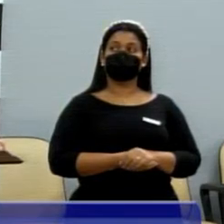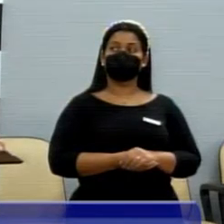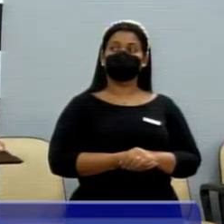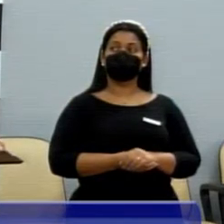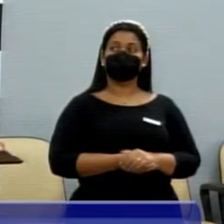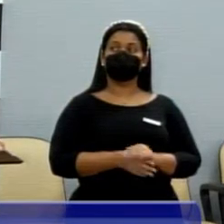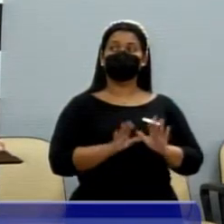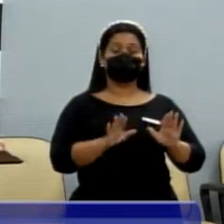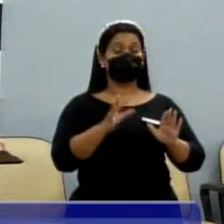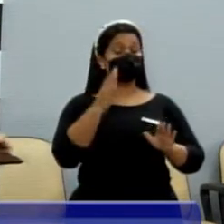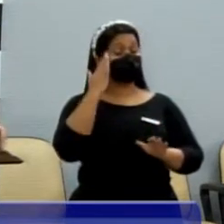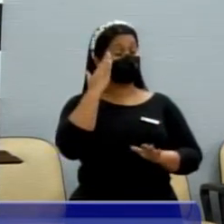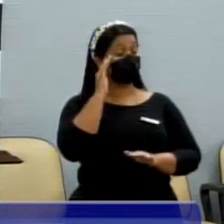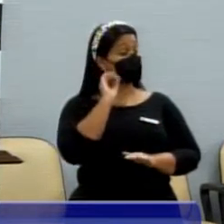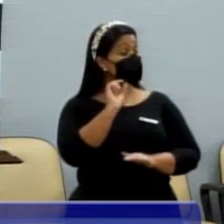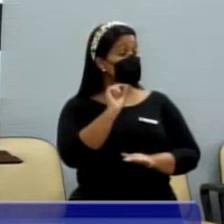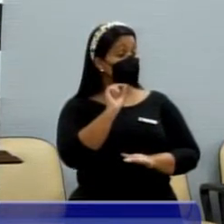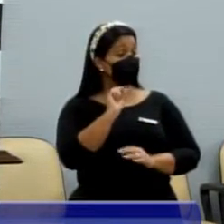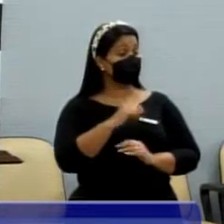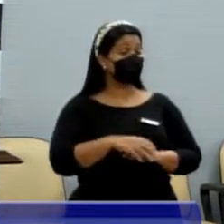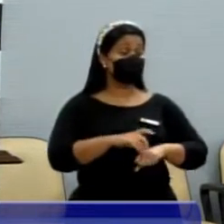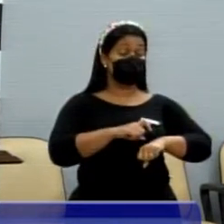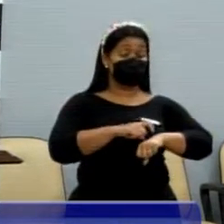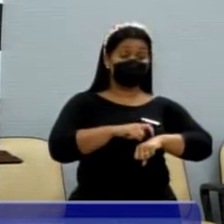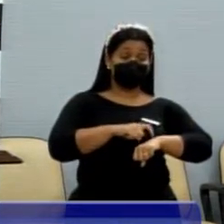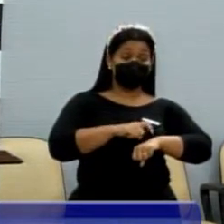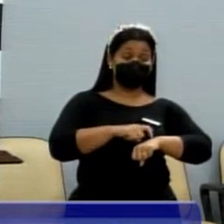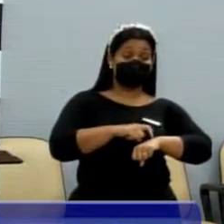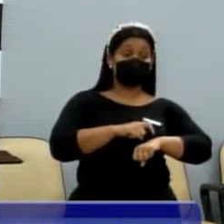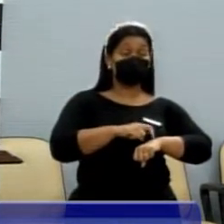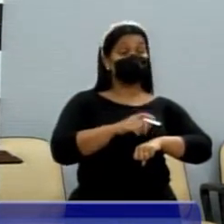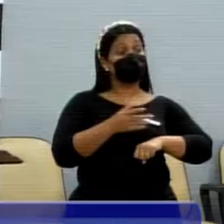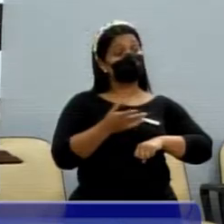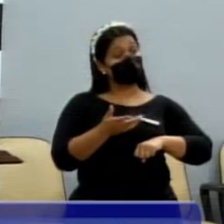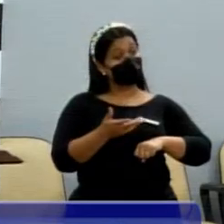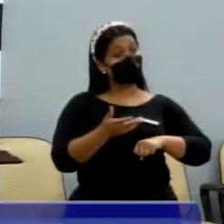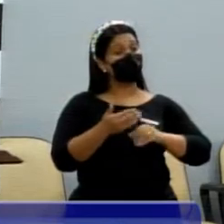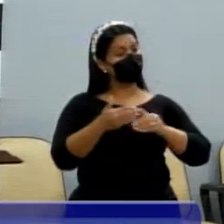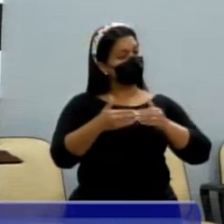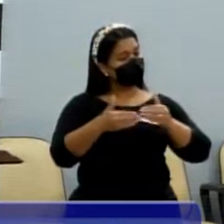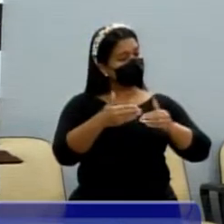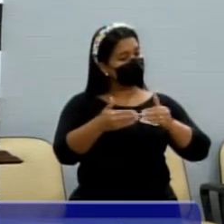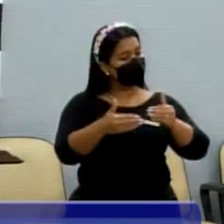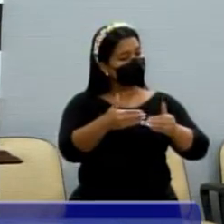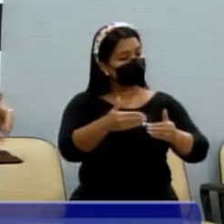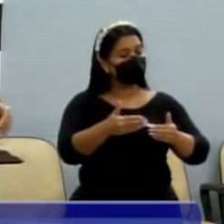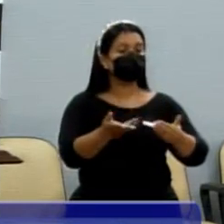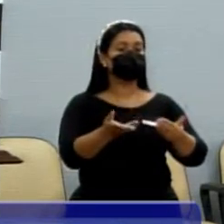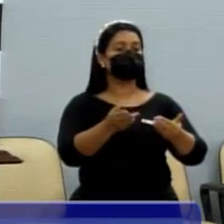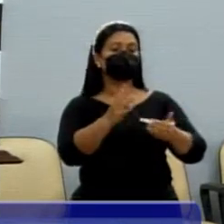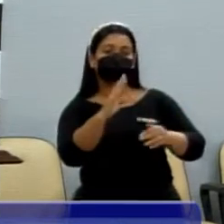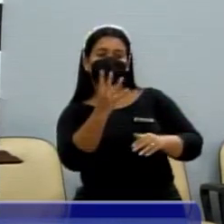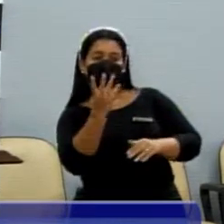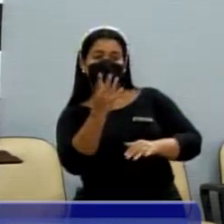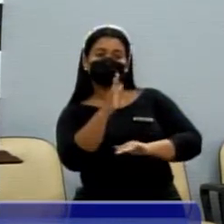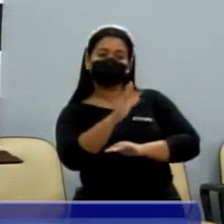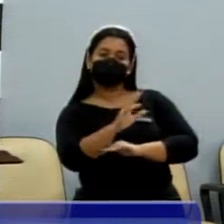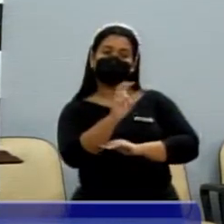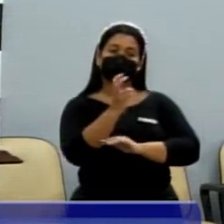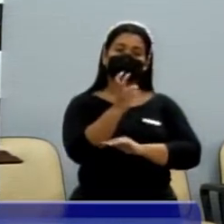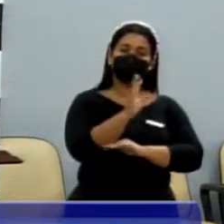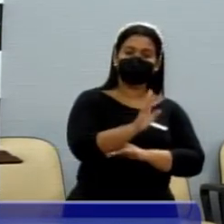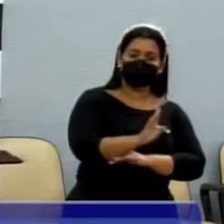a porém eu entendo que se fosse um horário mais para frente né você já 16 ou 17